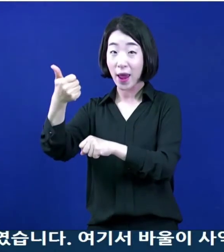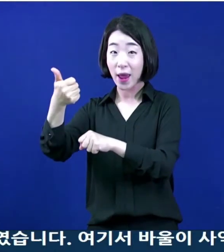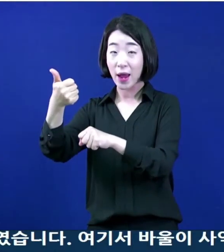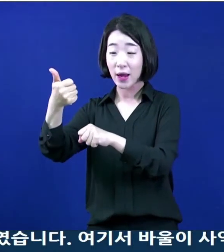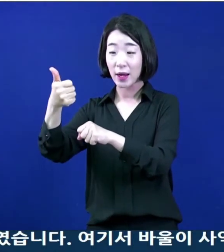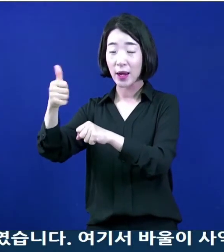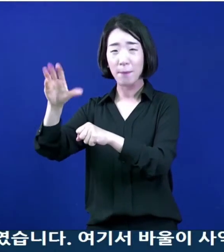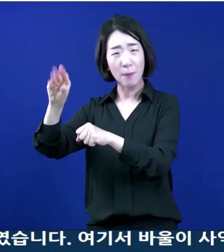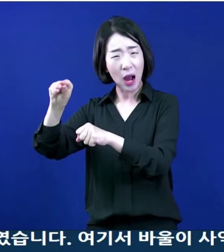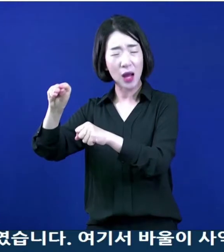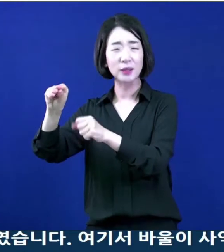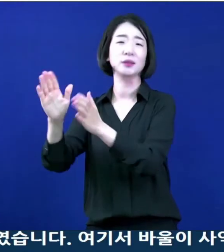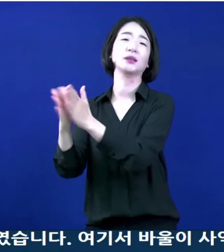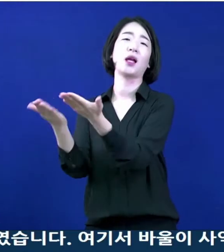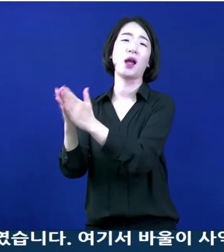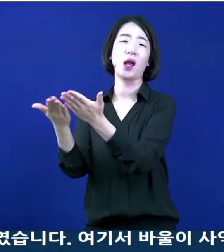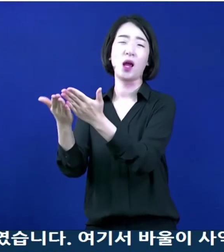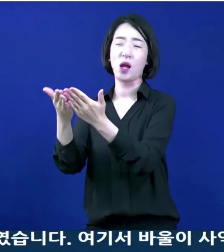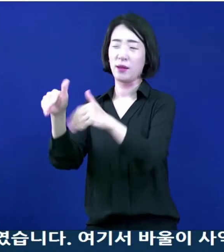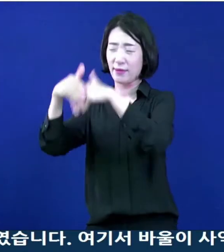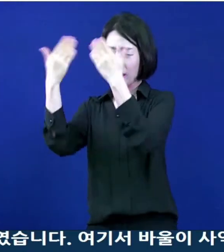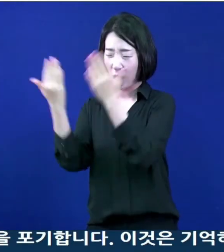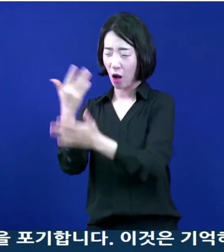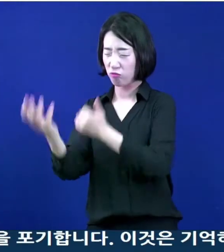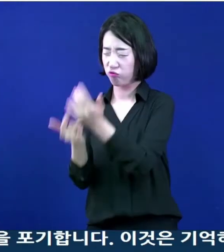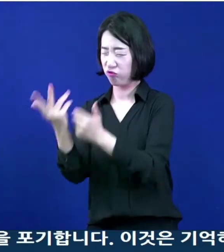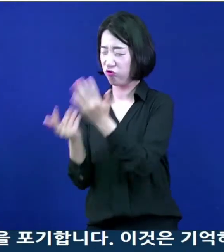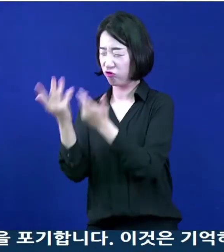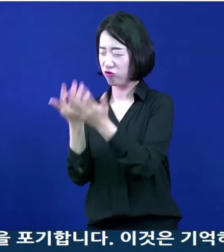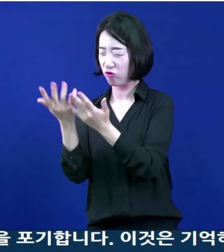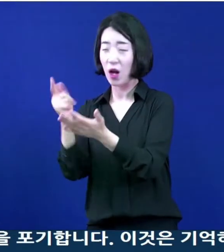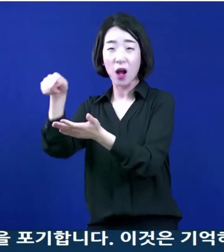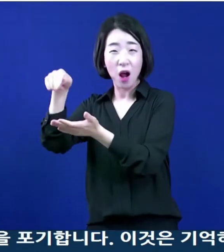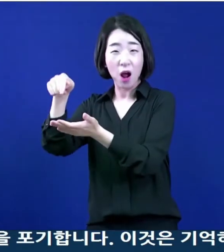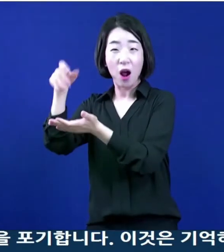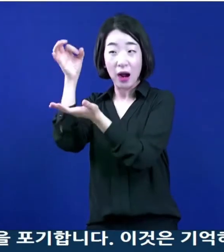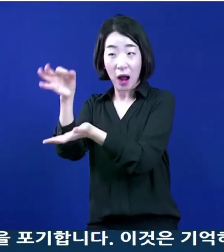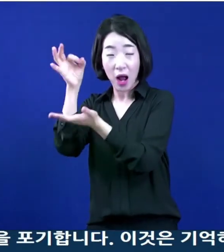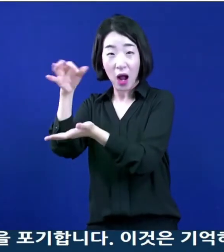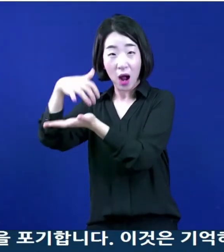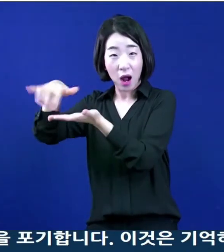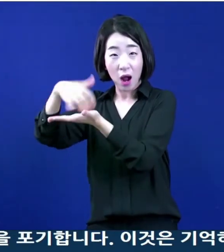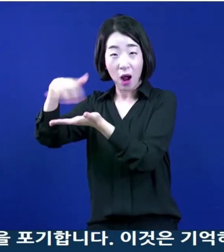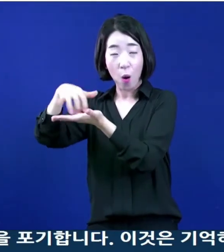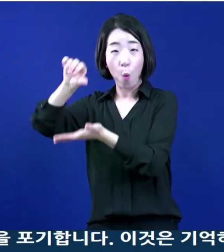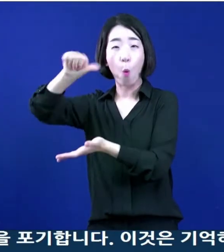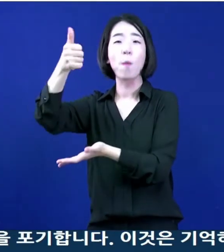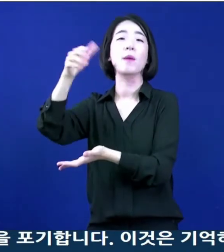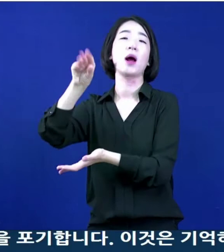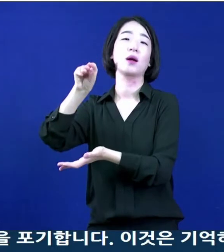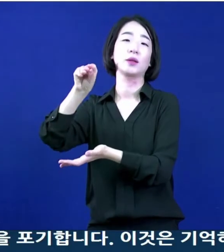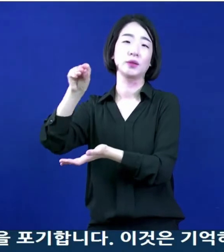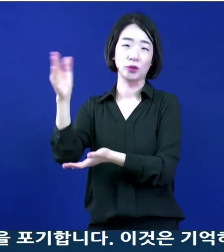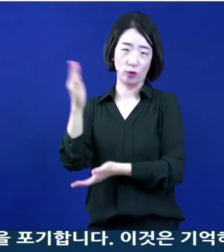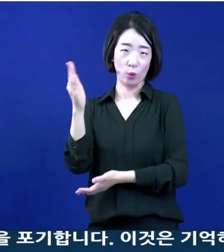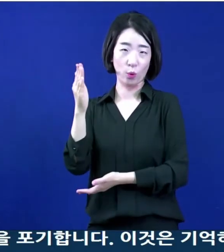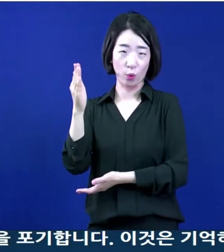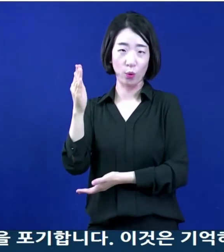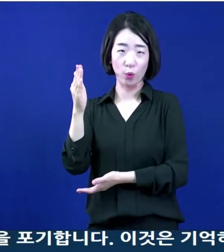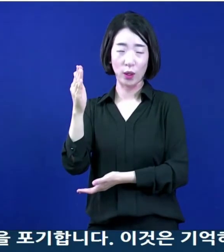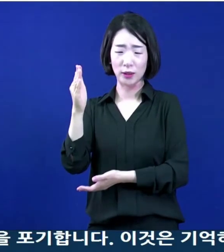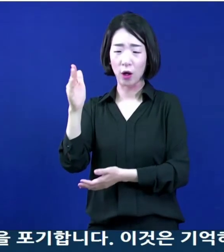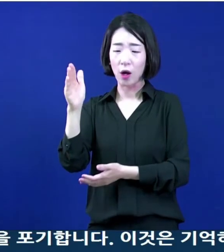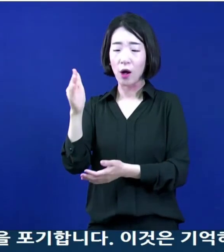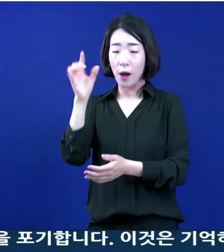분량, 이 값이 그렇다니까 그 값을 역으로 추정해 보면 한 500만 권 정도, 그러니까 이 마술이 이 판을